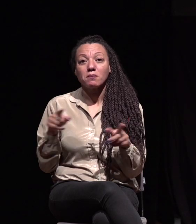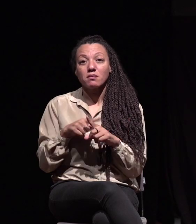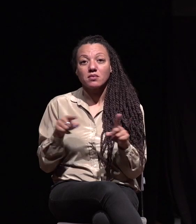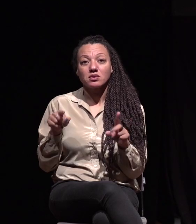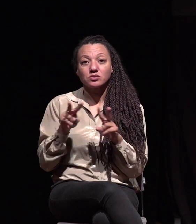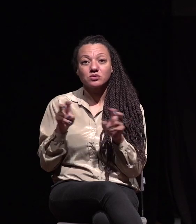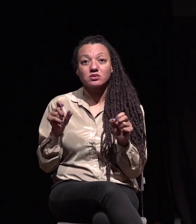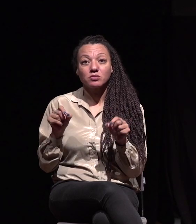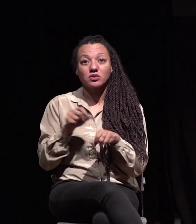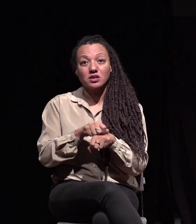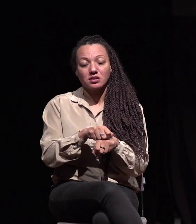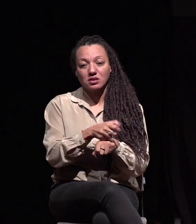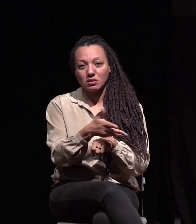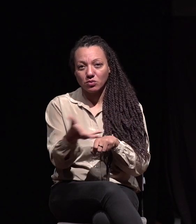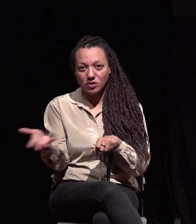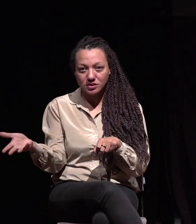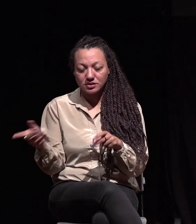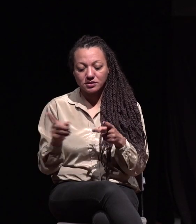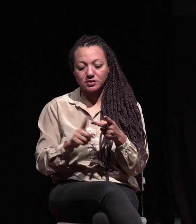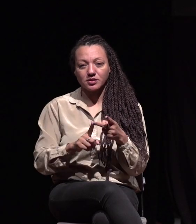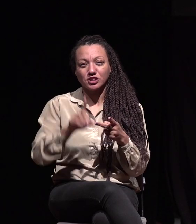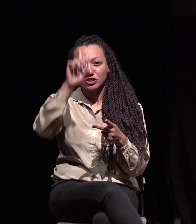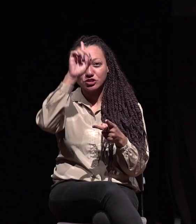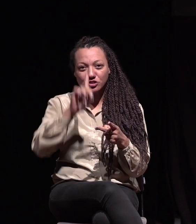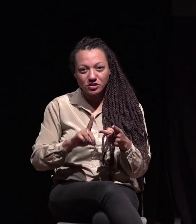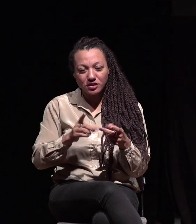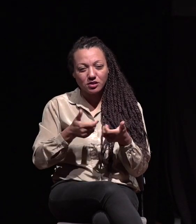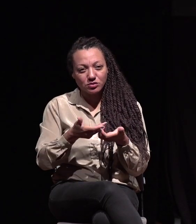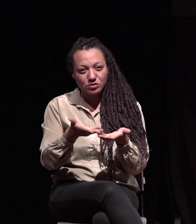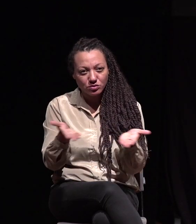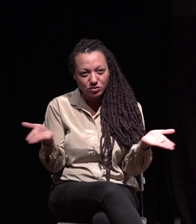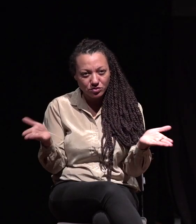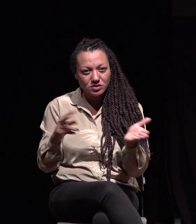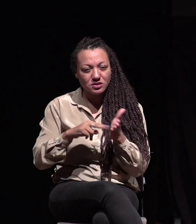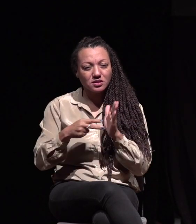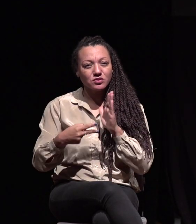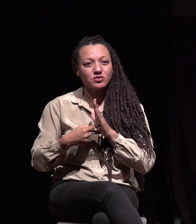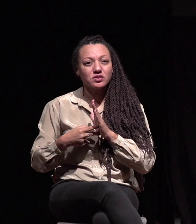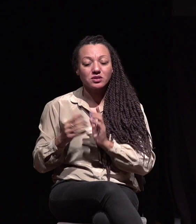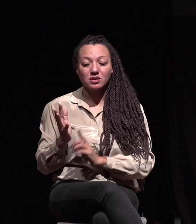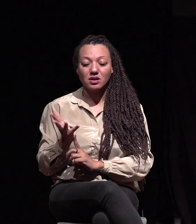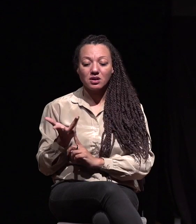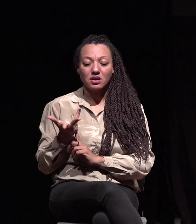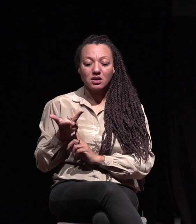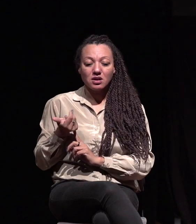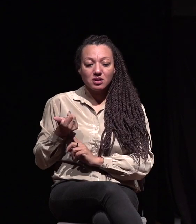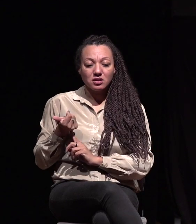democracia, o direito para todos, que são bandeiras de uma arte que se